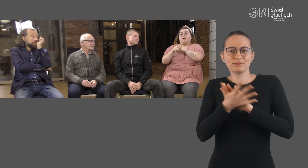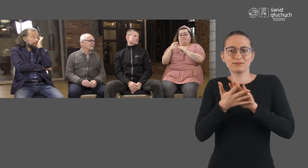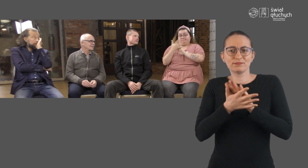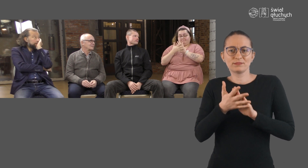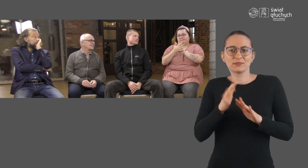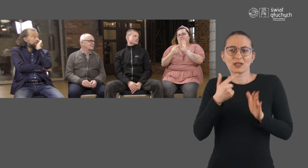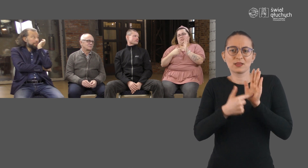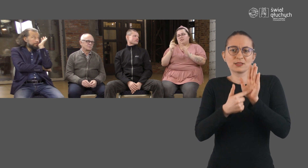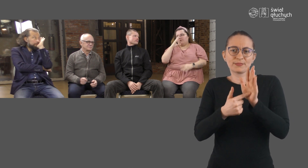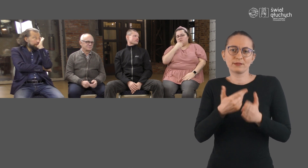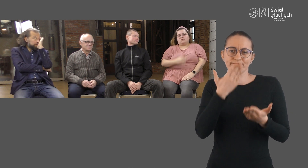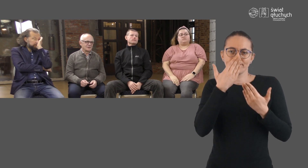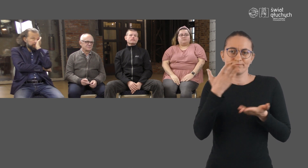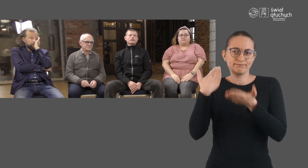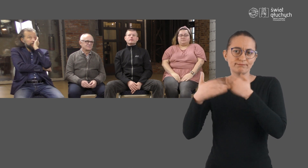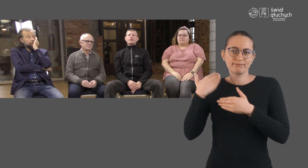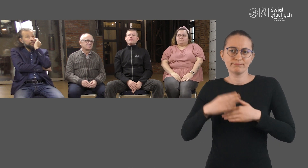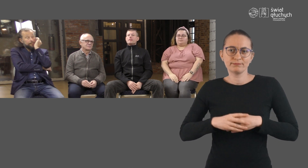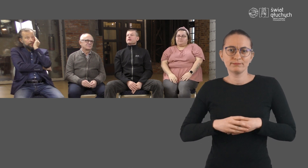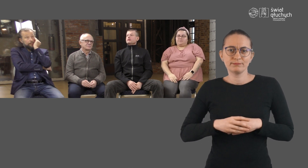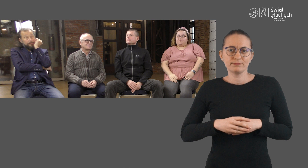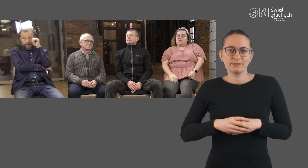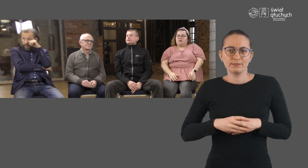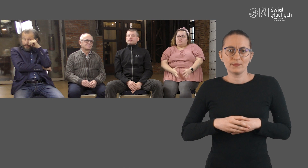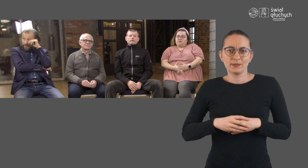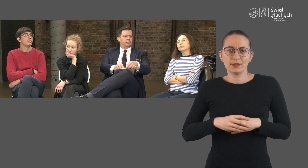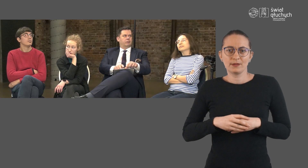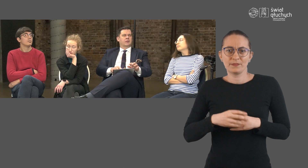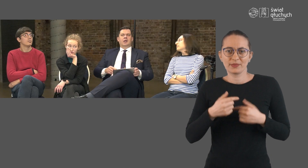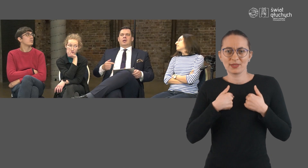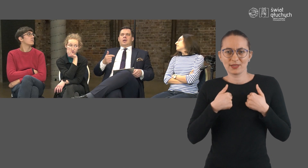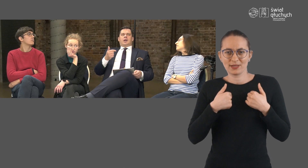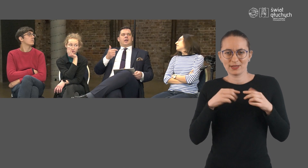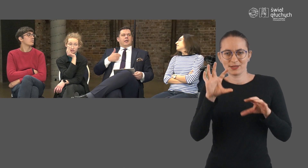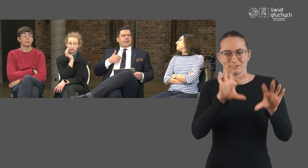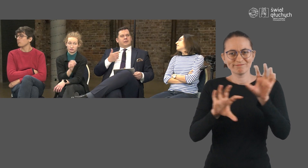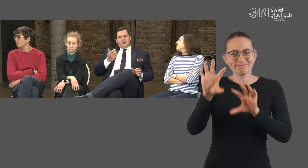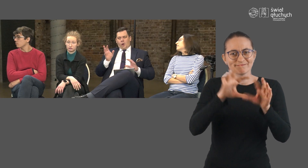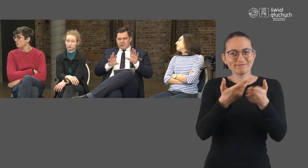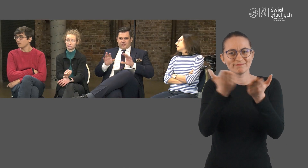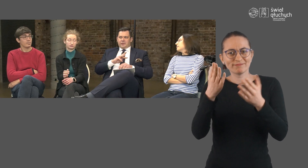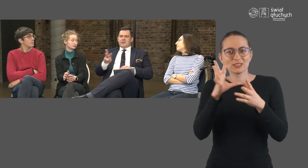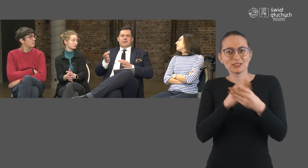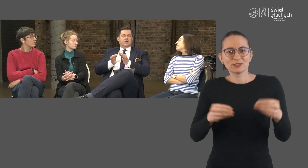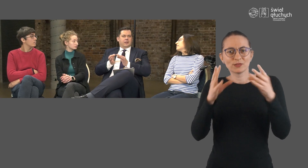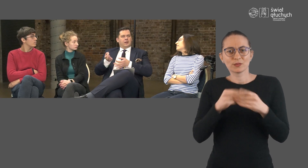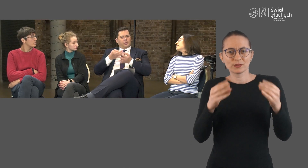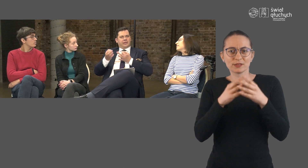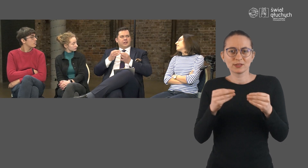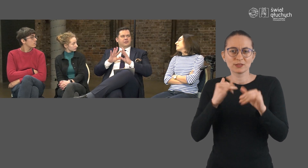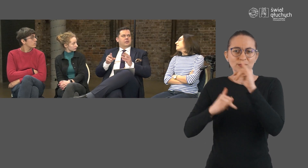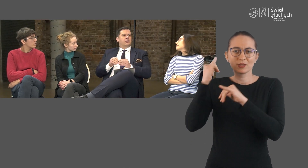mówić. No, kiedyś też były kary. Też były kary za to. Ja tak obserwuję Wasze